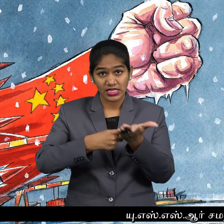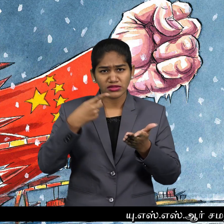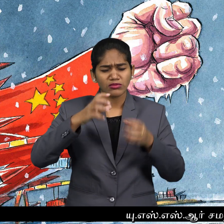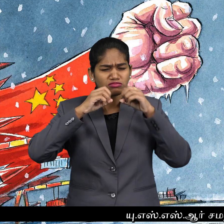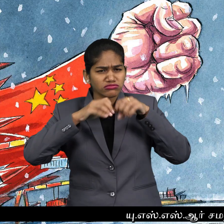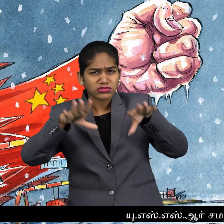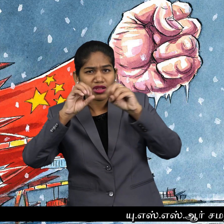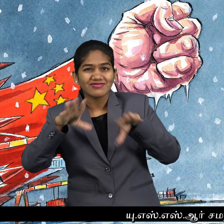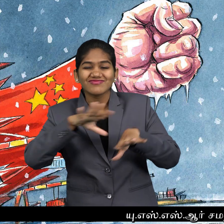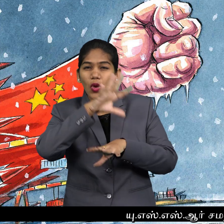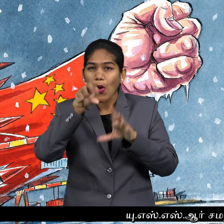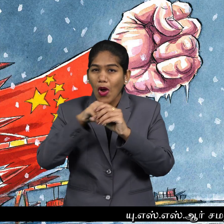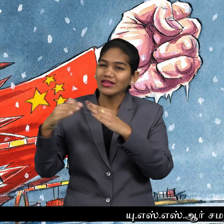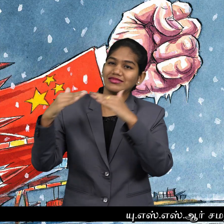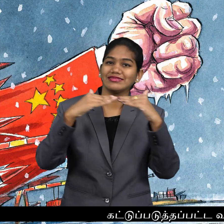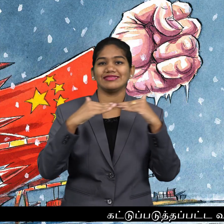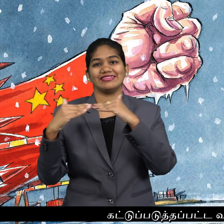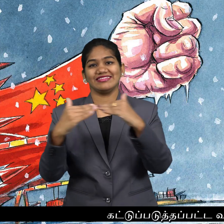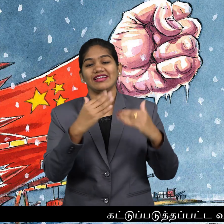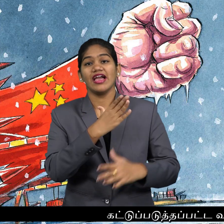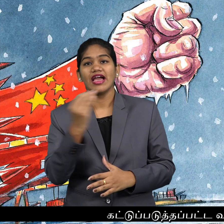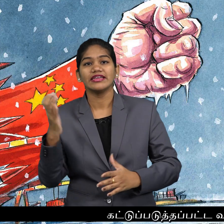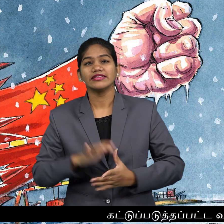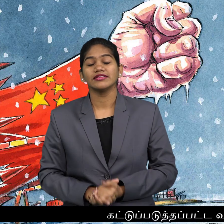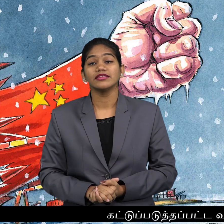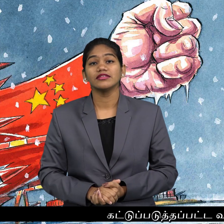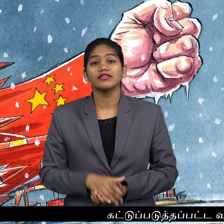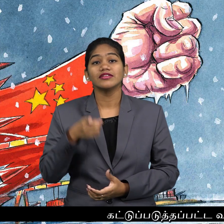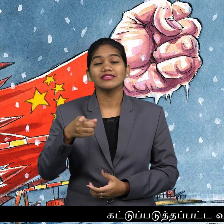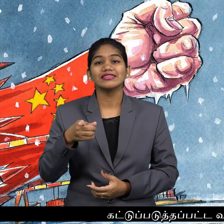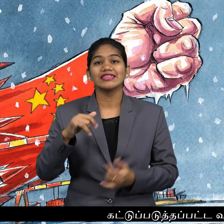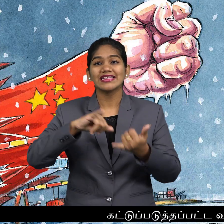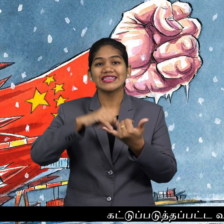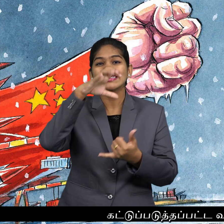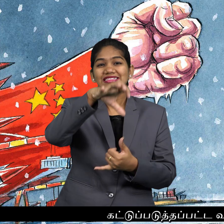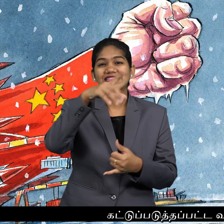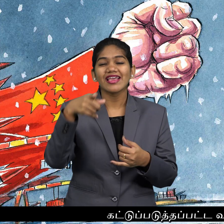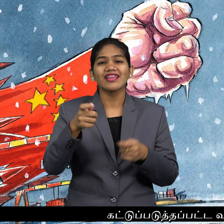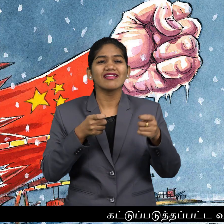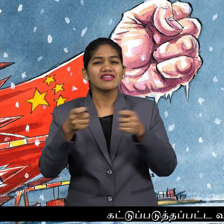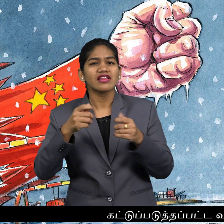யுஎஸ்எஸ்ஆர் சமத்துவம் மற்றும் அரசு கட்டுப்படுத்தப்பட்ட வளர்ச்சியை ஊக்குவித்தது.